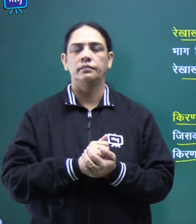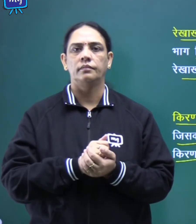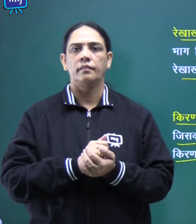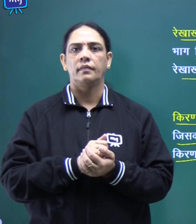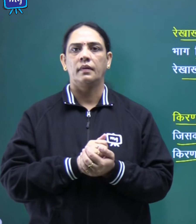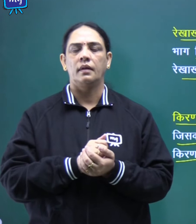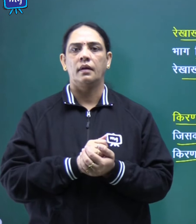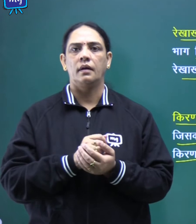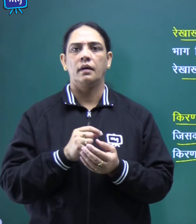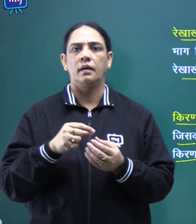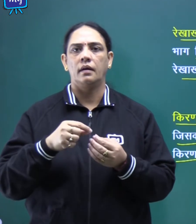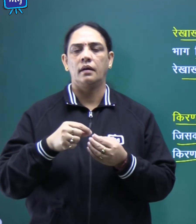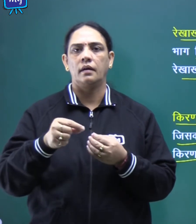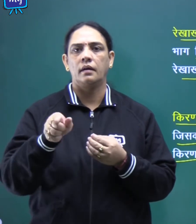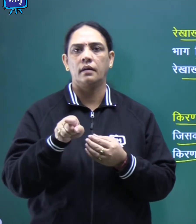किरण कहलाती है।